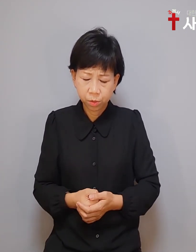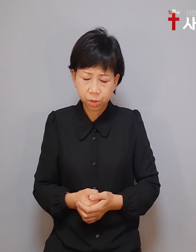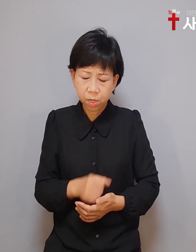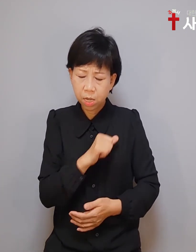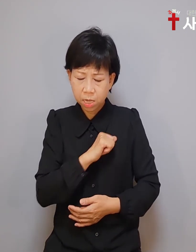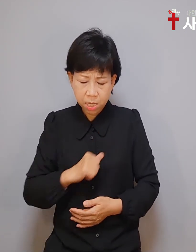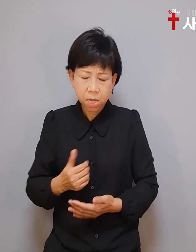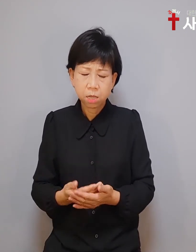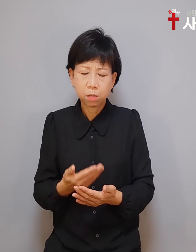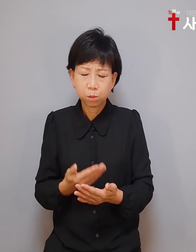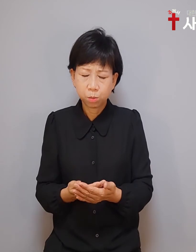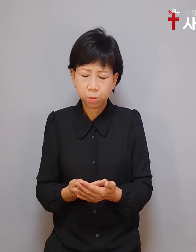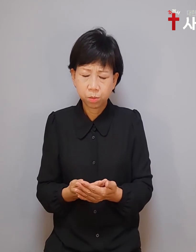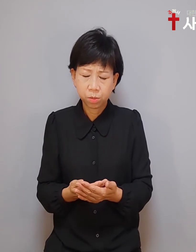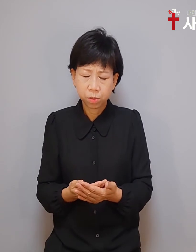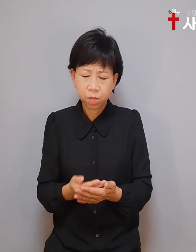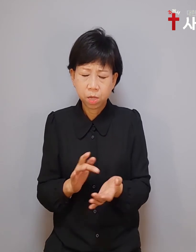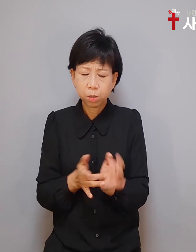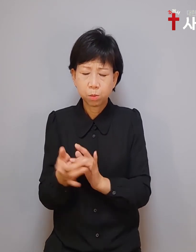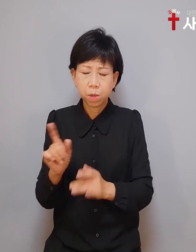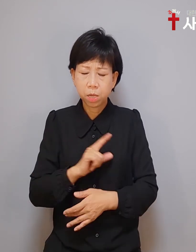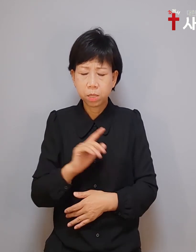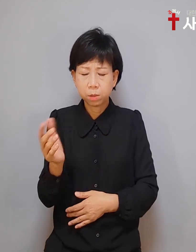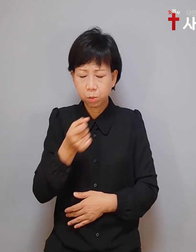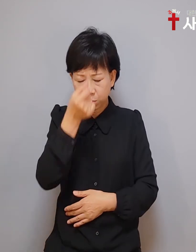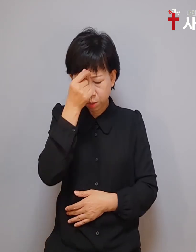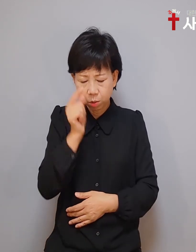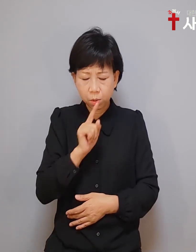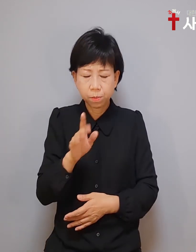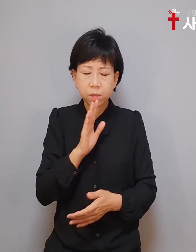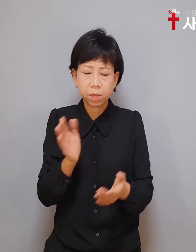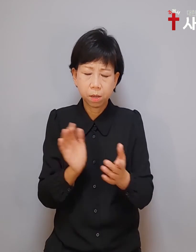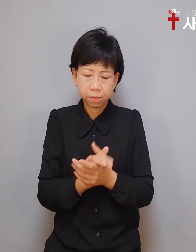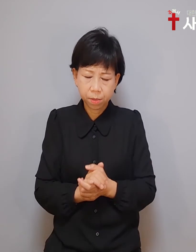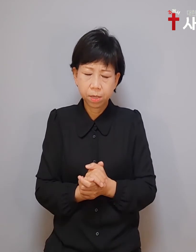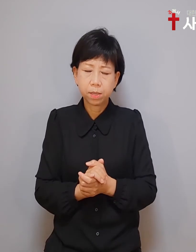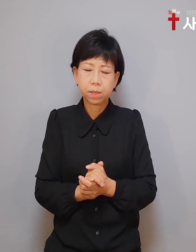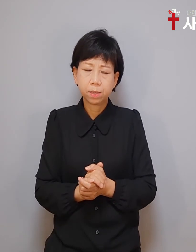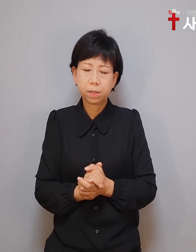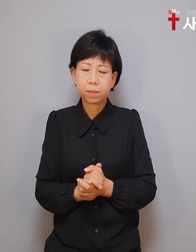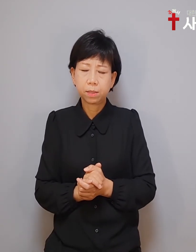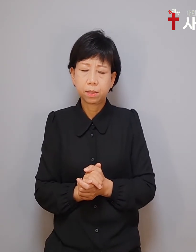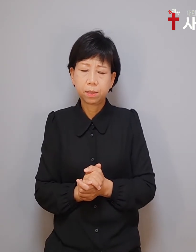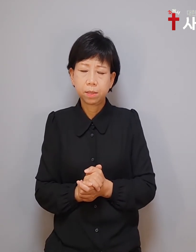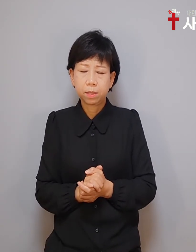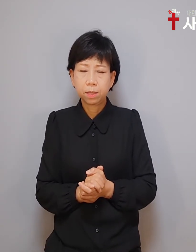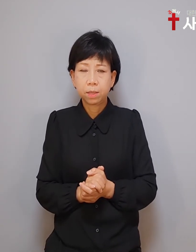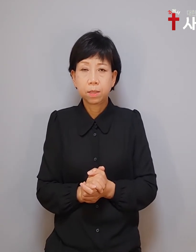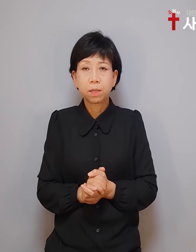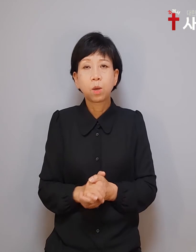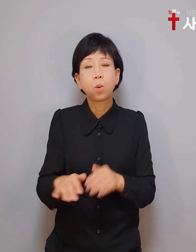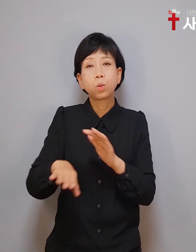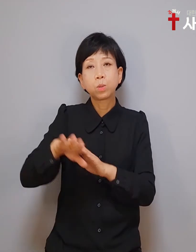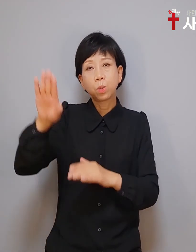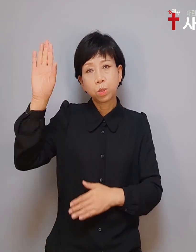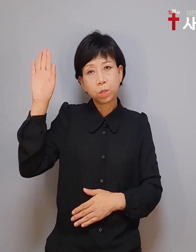하여 주시옵소서. 예수님의 이름으로 기도드립니다. 아멘. 우리 오른손을 높이 들고 찬양합니다. 주는